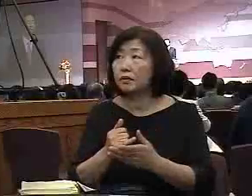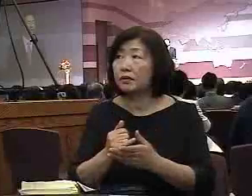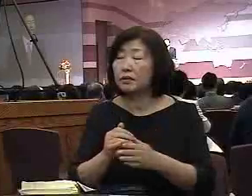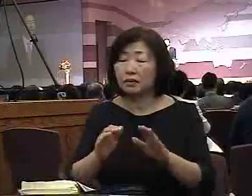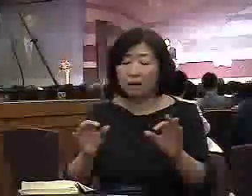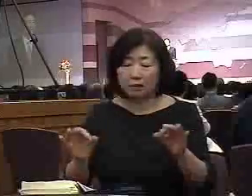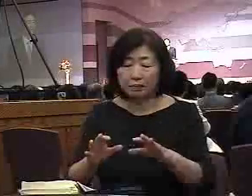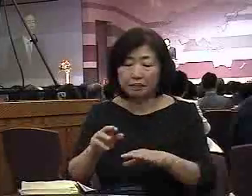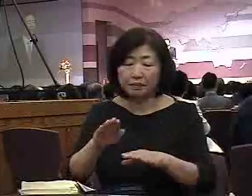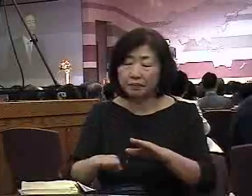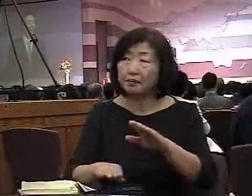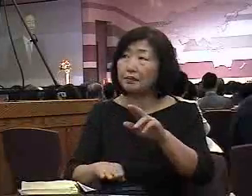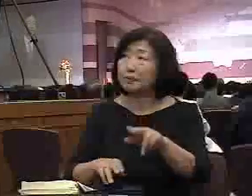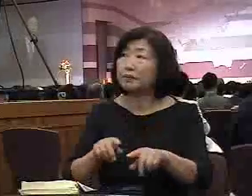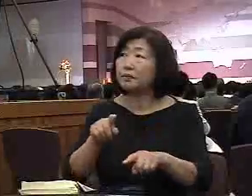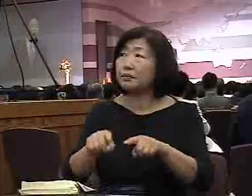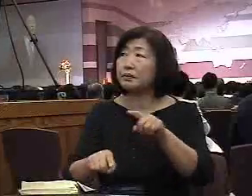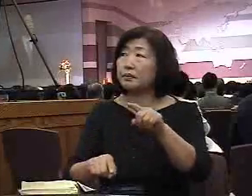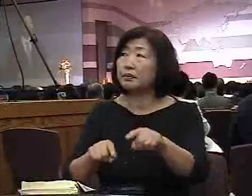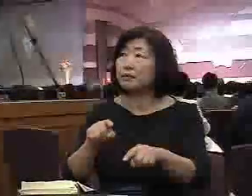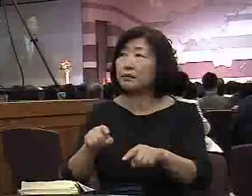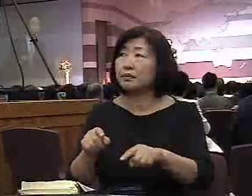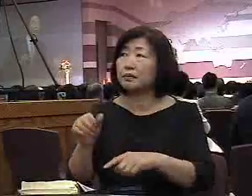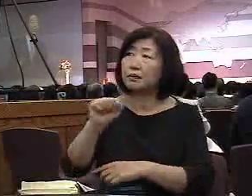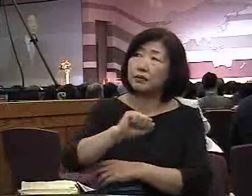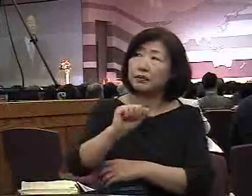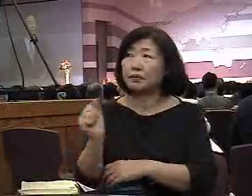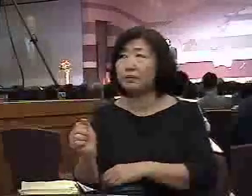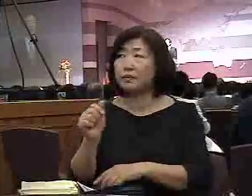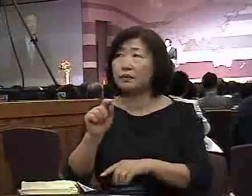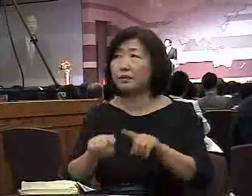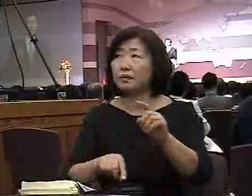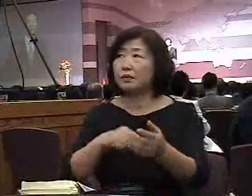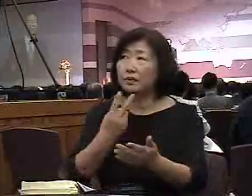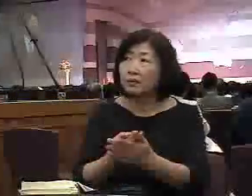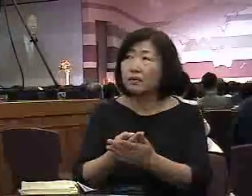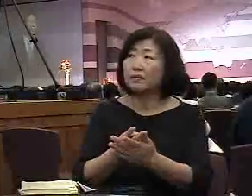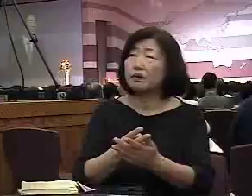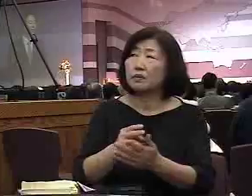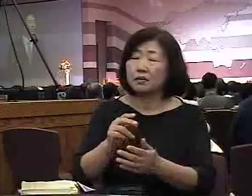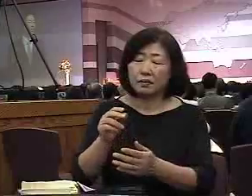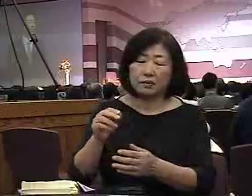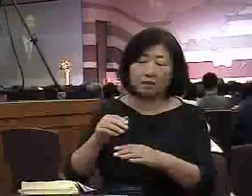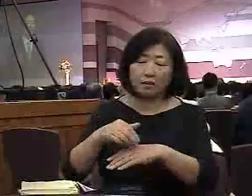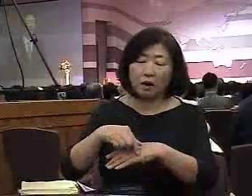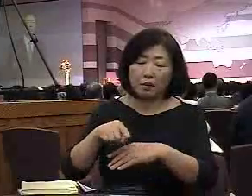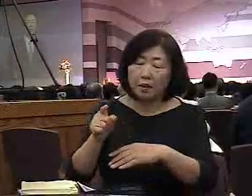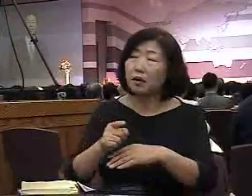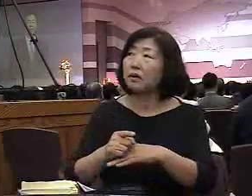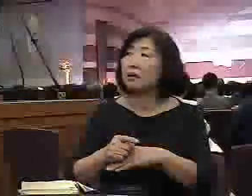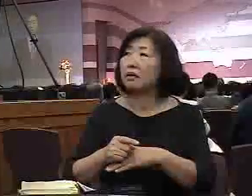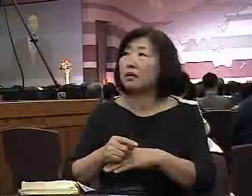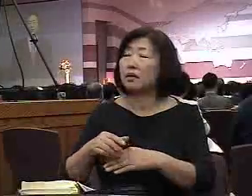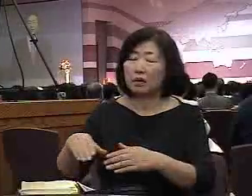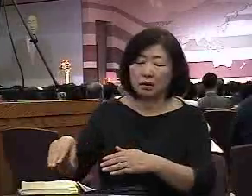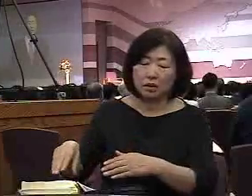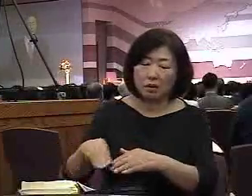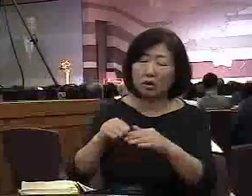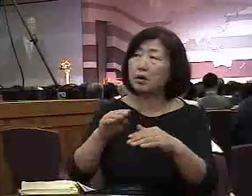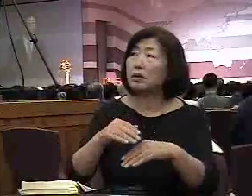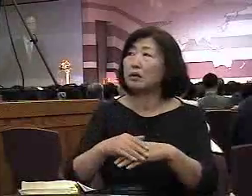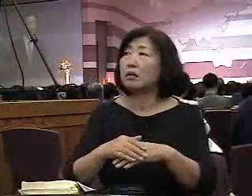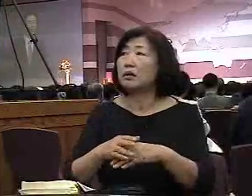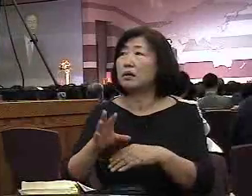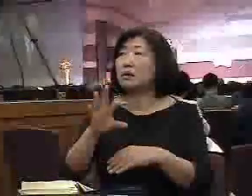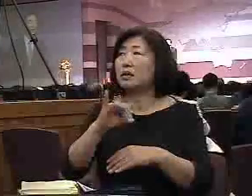시작할 텐데 막 뒤뚱뒤뚱 걸다가 엎어지고 자빠지고 그러니까 밖에 잘 안 데리고 나갔는데 그날은 이제 밖에 데리고 나갔어요. 그랬더니